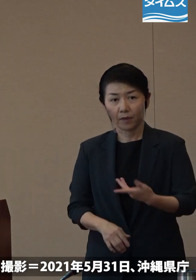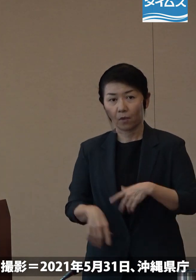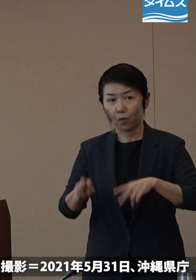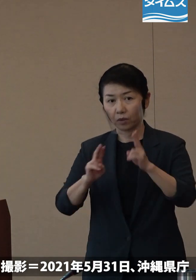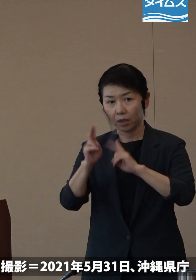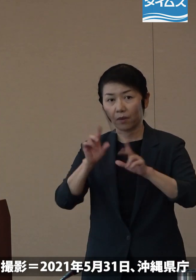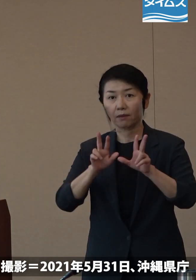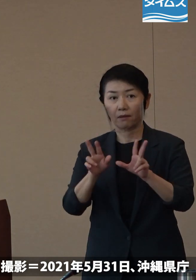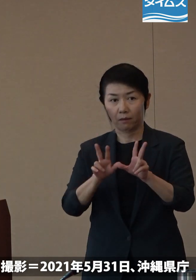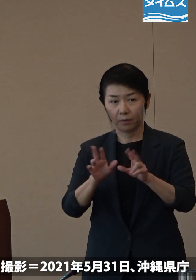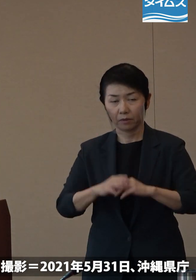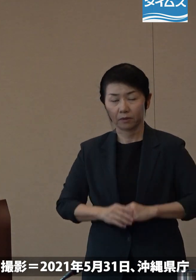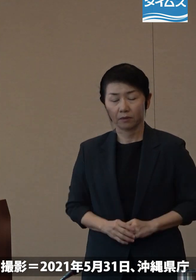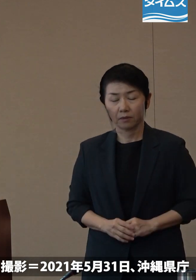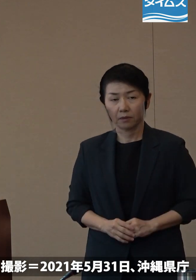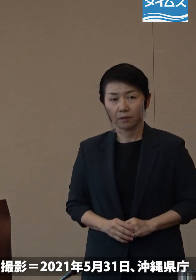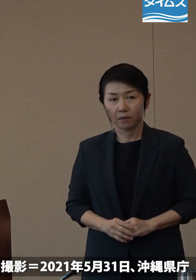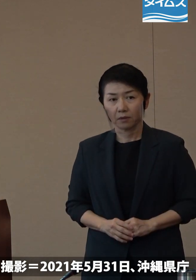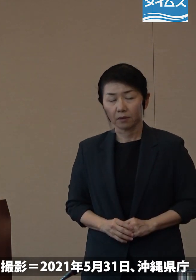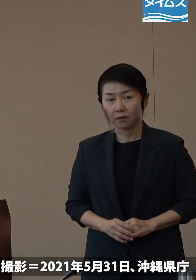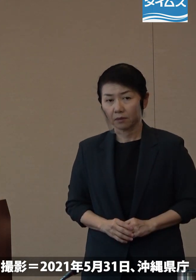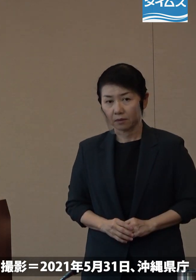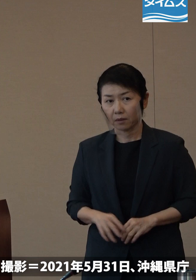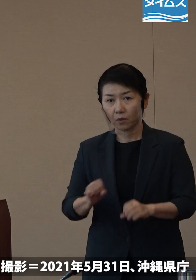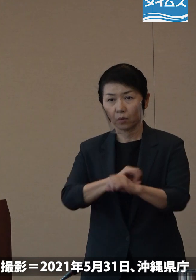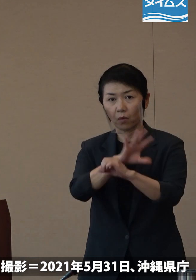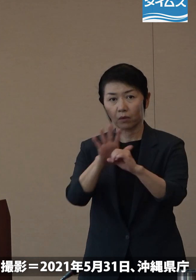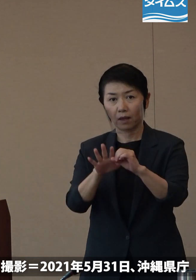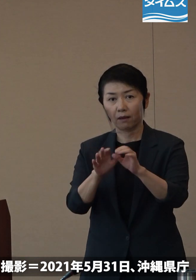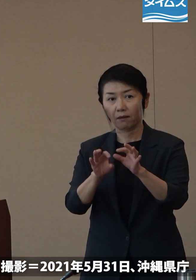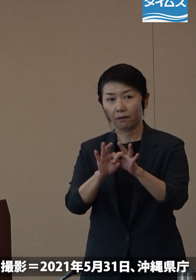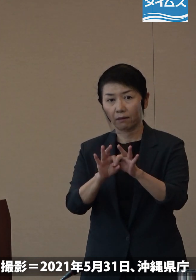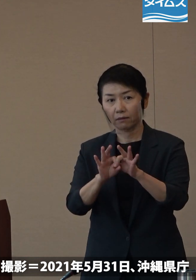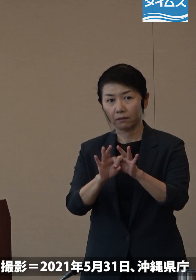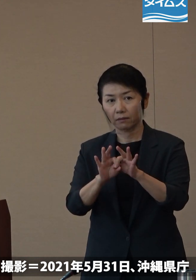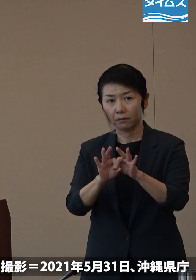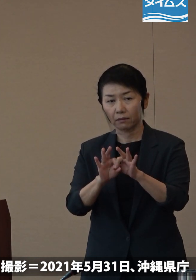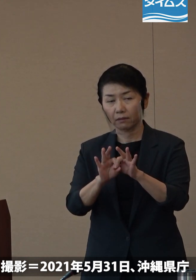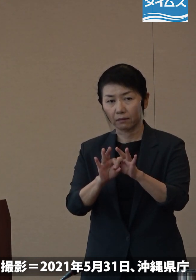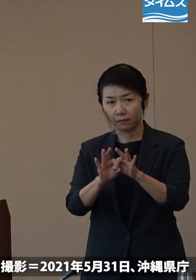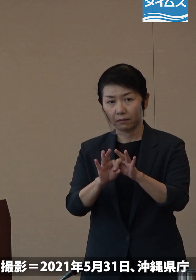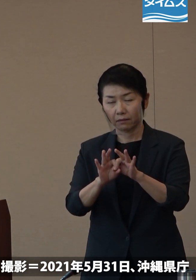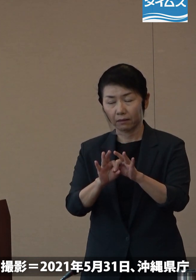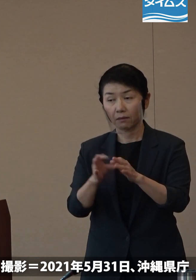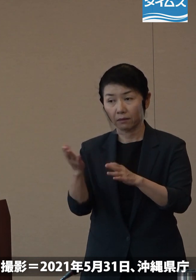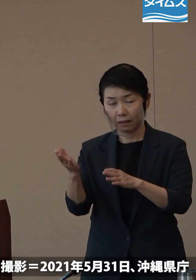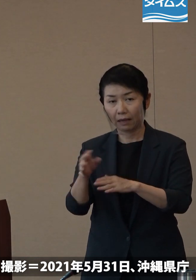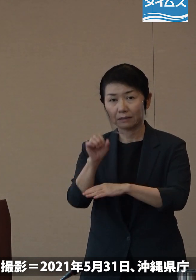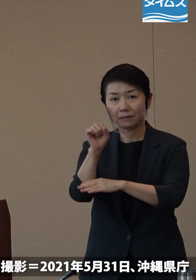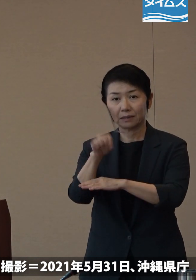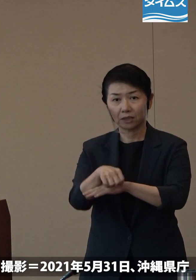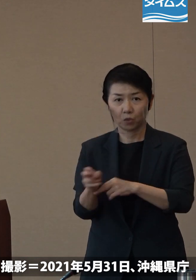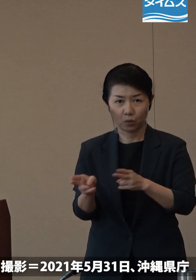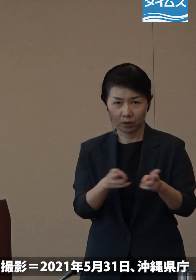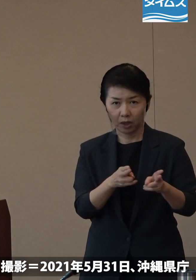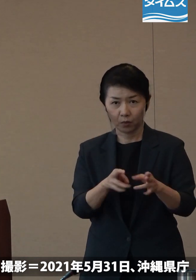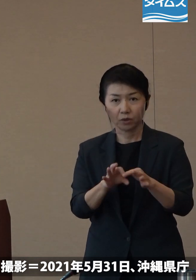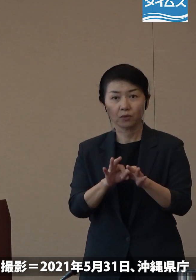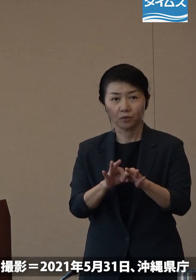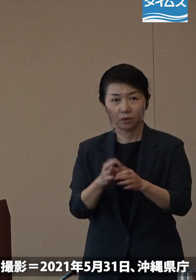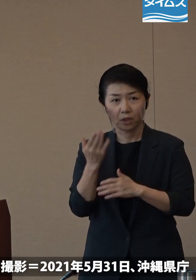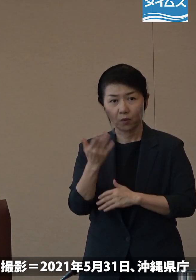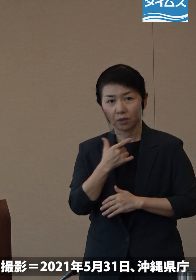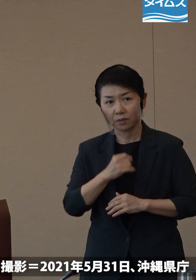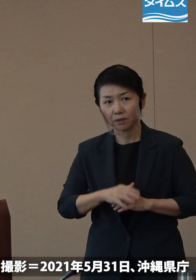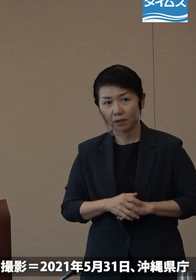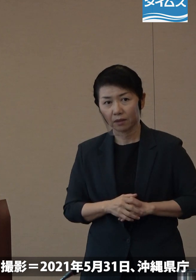沖縄テレビの方、どうぞ。沖縄テレビの方、よろしくお願いします。またコロナ関連に戻りましたので、記事が読み取った認証制度についてお伺いしたいんですけれども、は